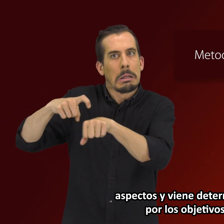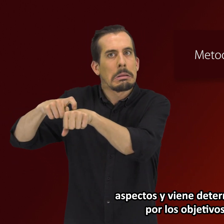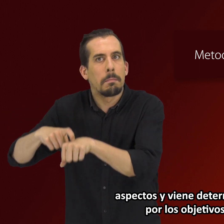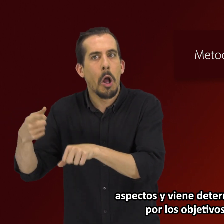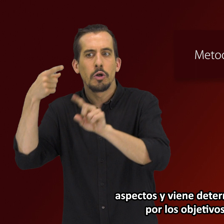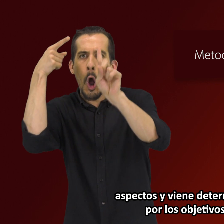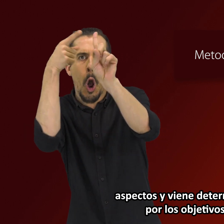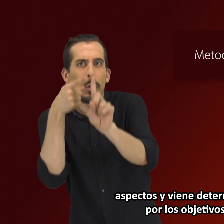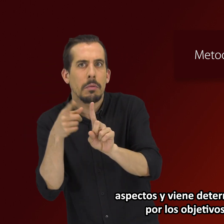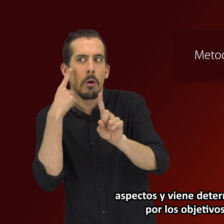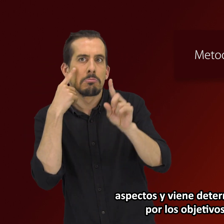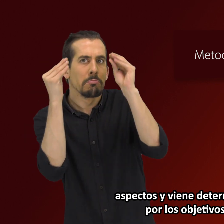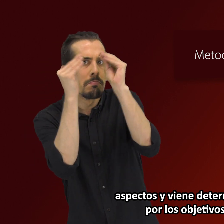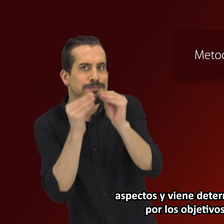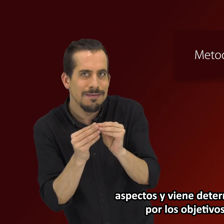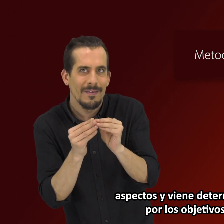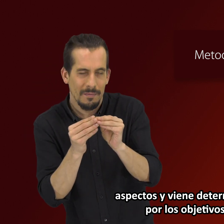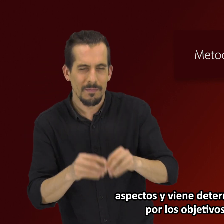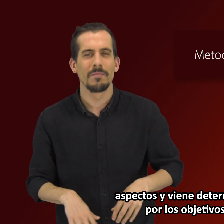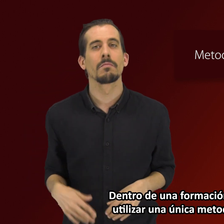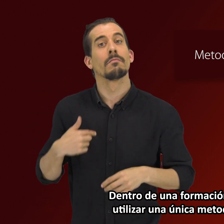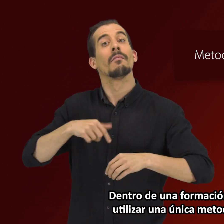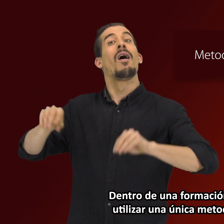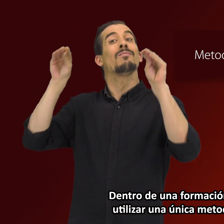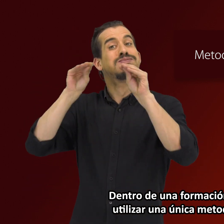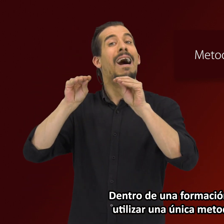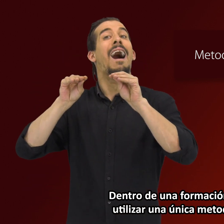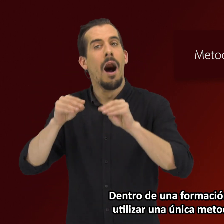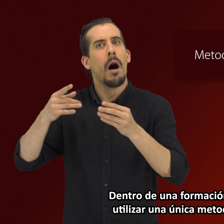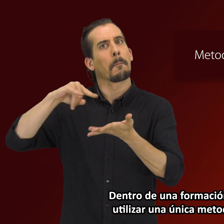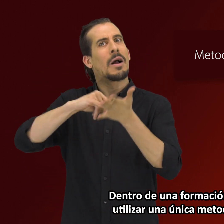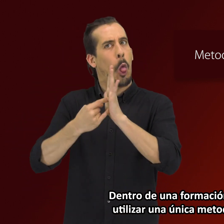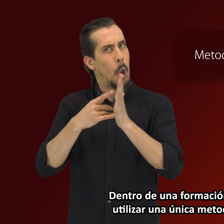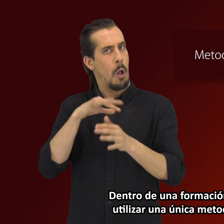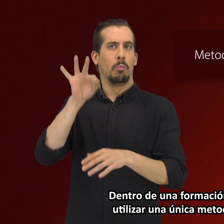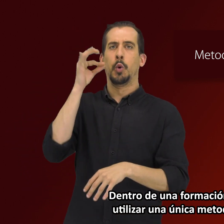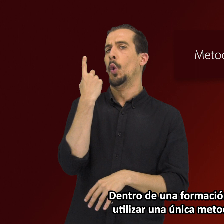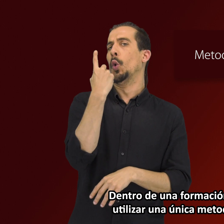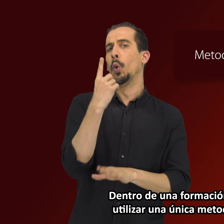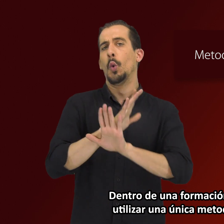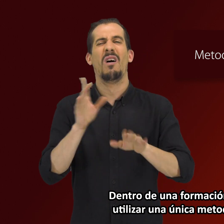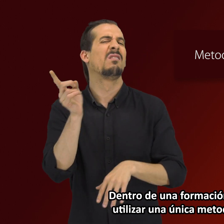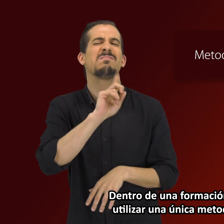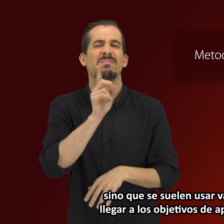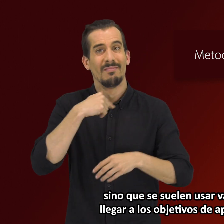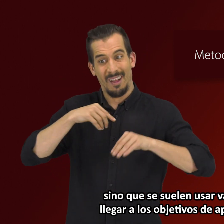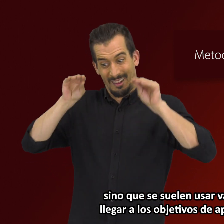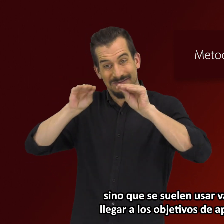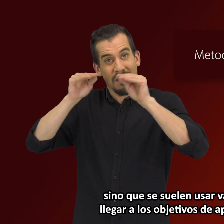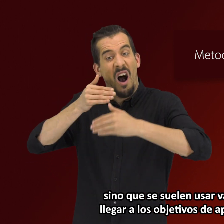viene determinada por los objetivos. Dentro de una formación, es raro utilizar una única metodología,